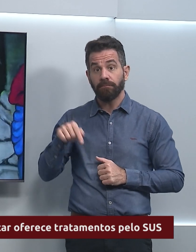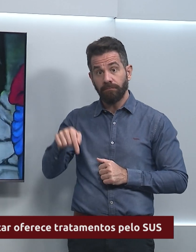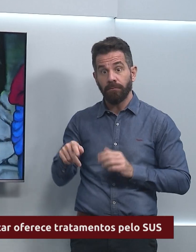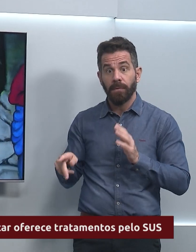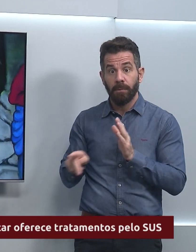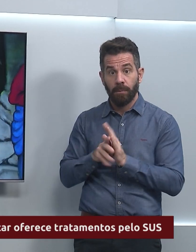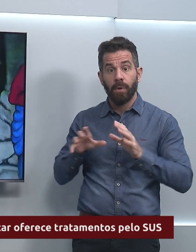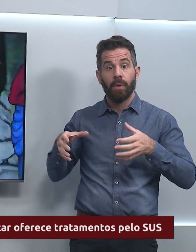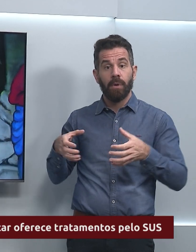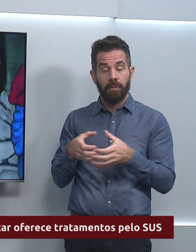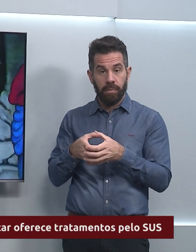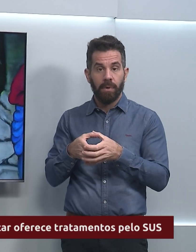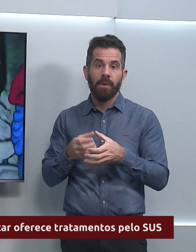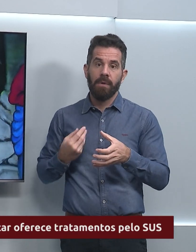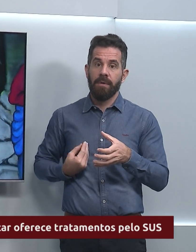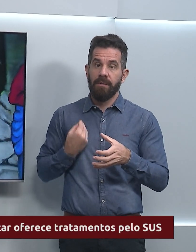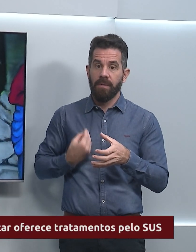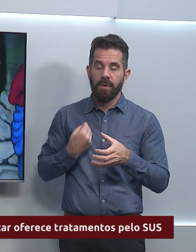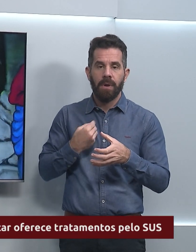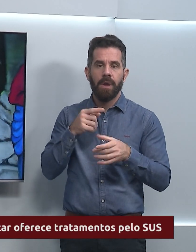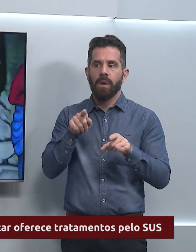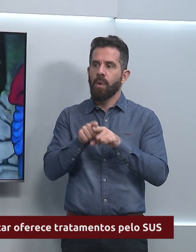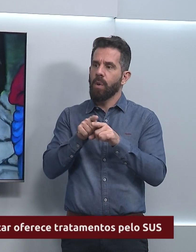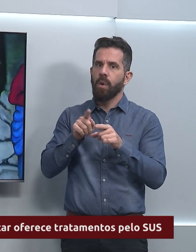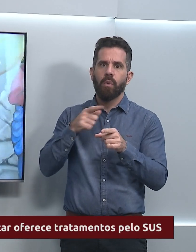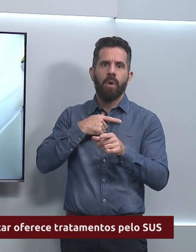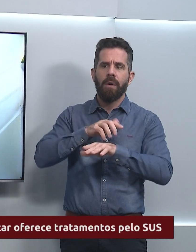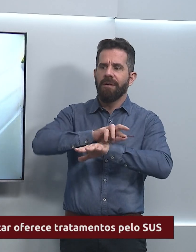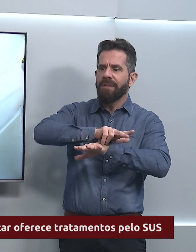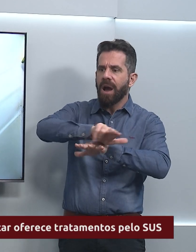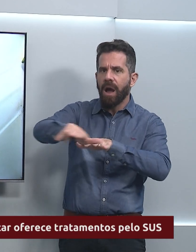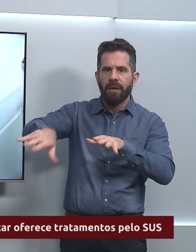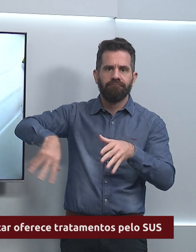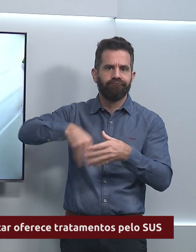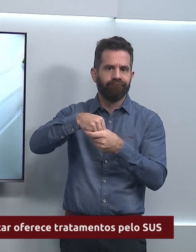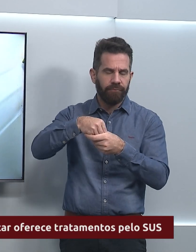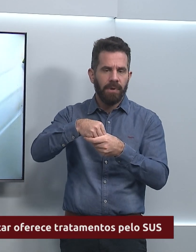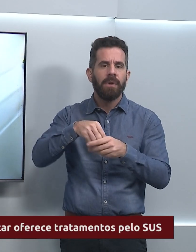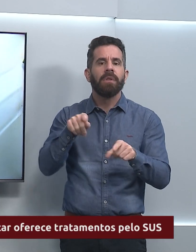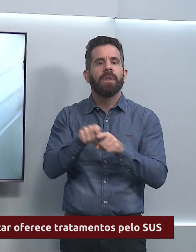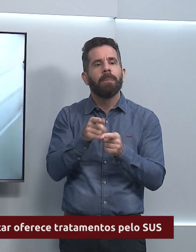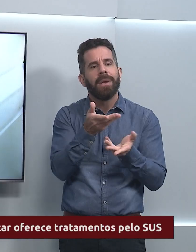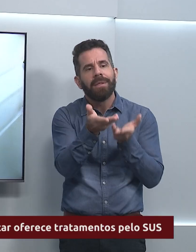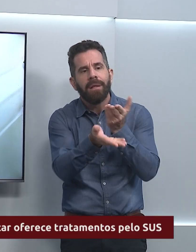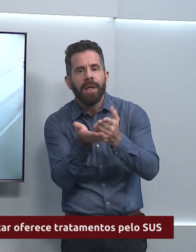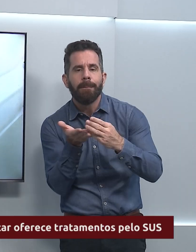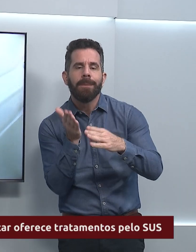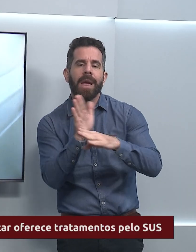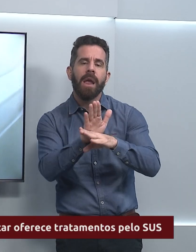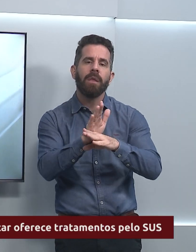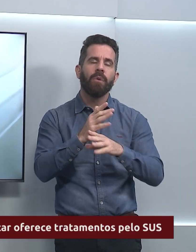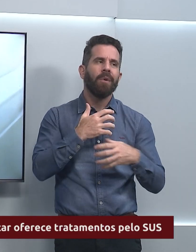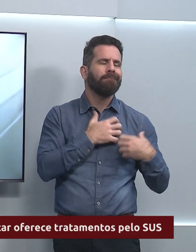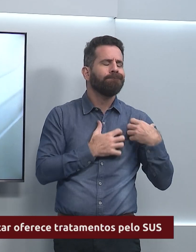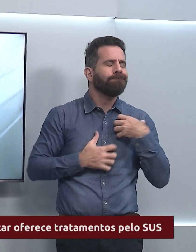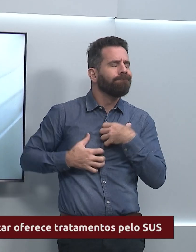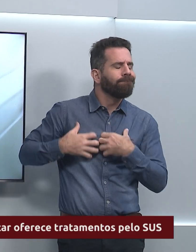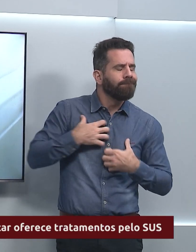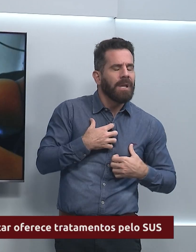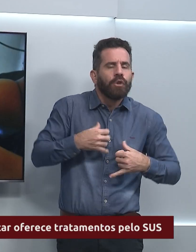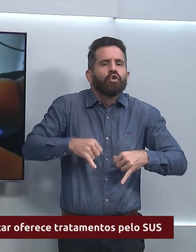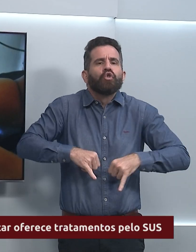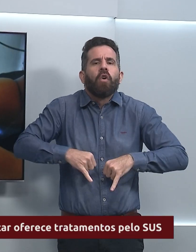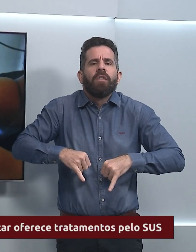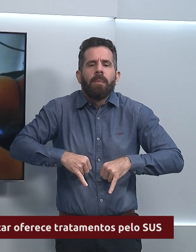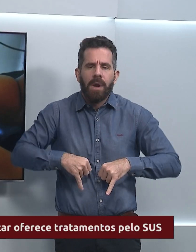TCI, promovida no CREMIC, é uma das ferramentas da unidade para o tratamento de angústias e sofrimentos. Ela consiste na participação